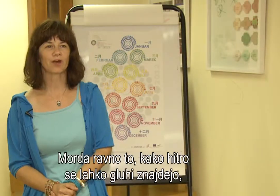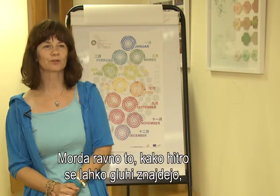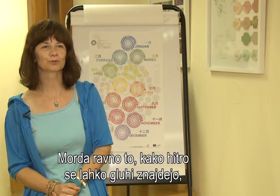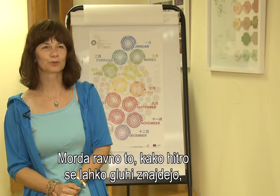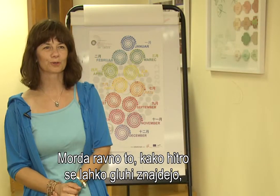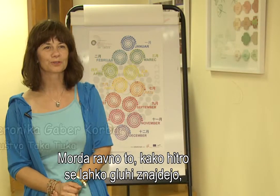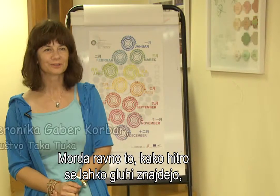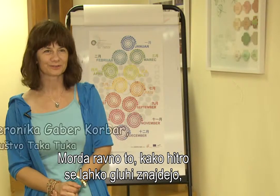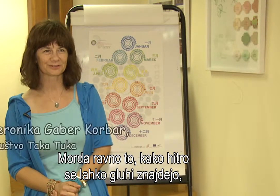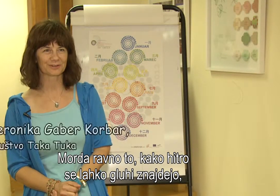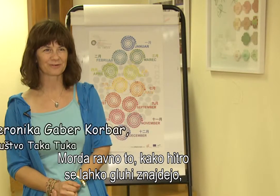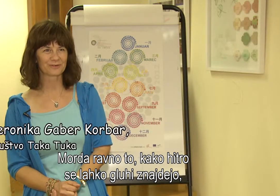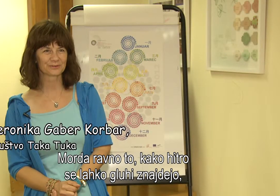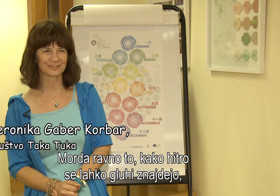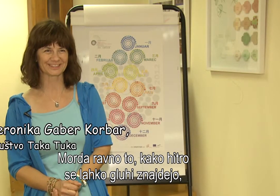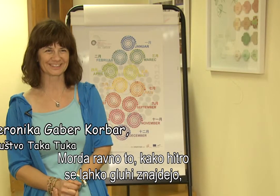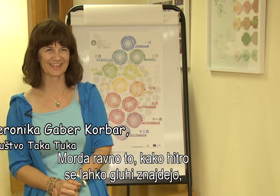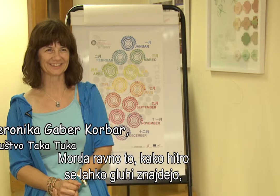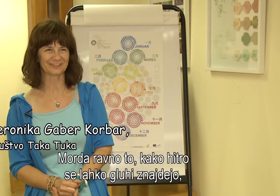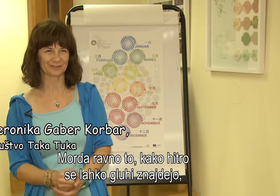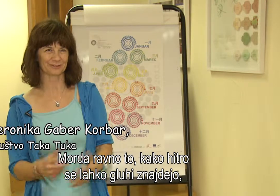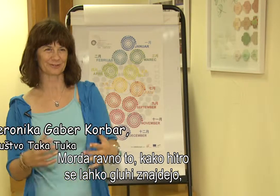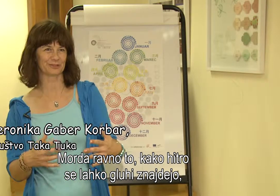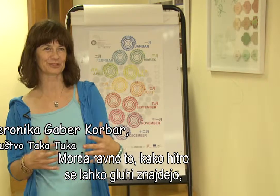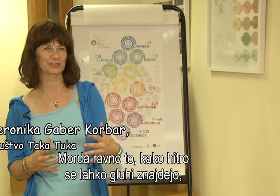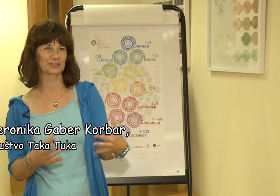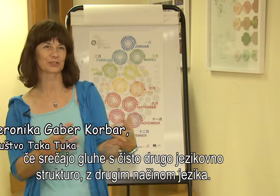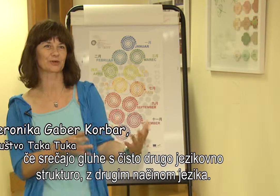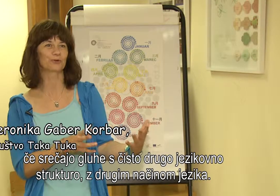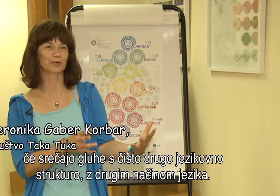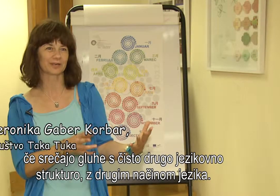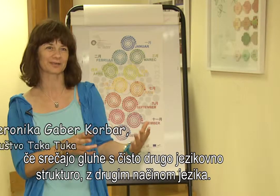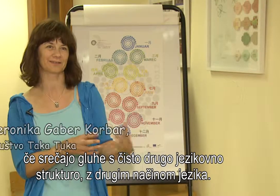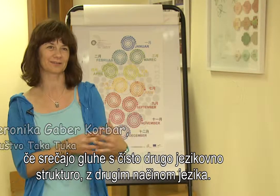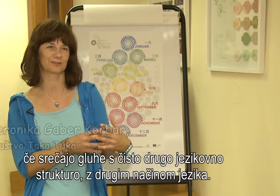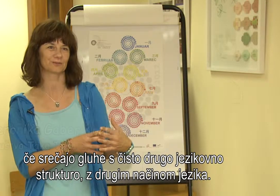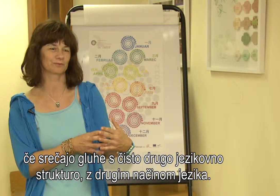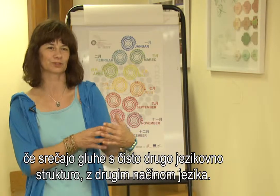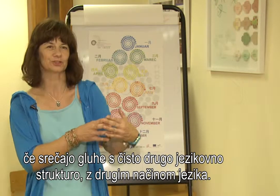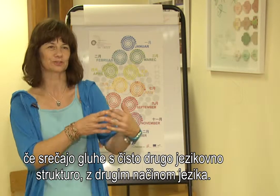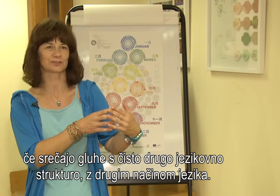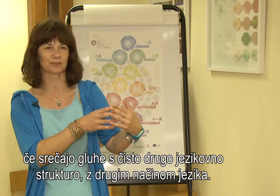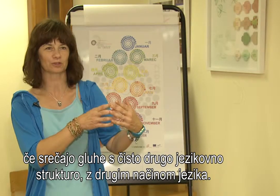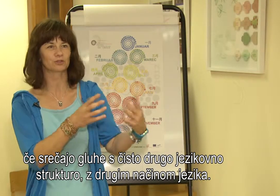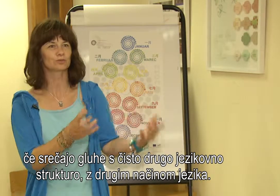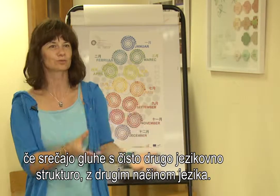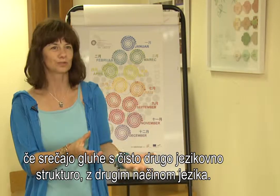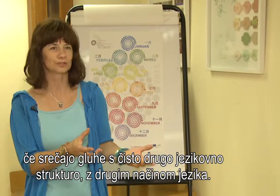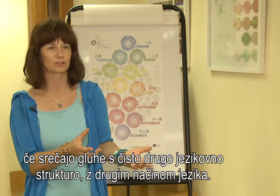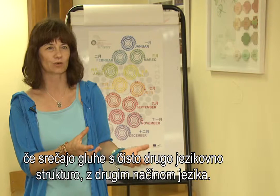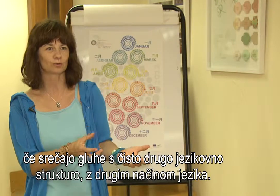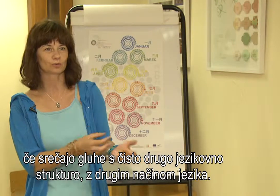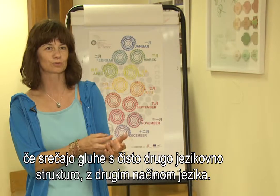Mogoče ravno to, kako hitro se lahko gluhi znajdejo, če srečajo gluhe z neko čisto